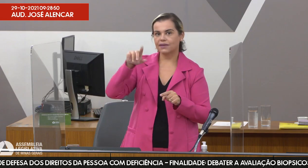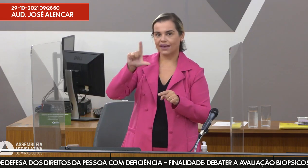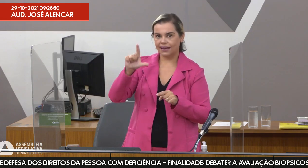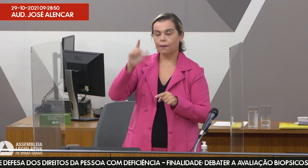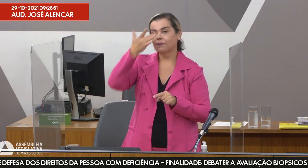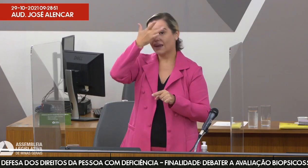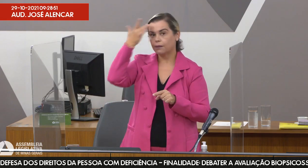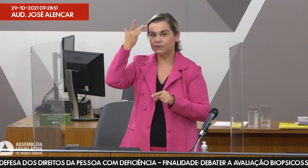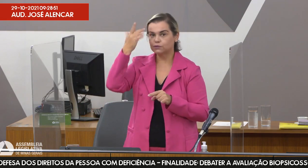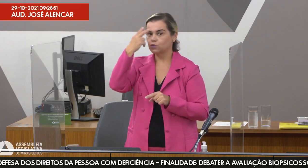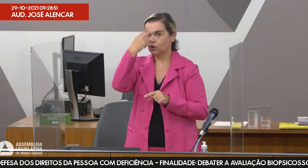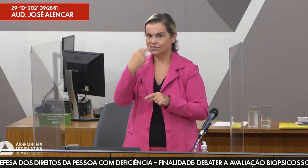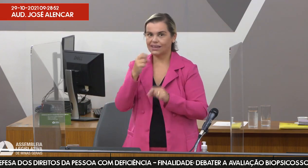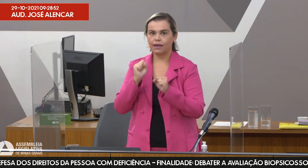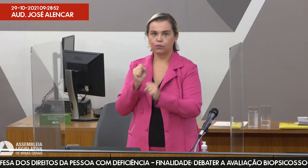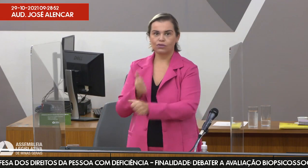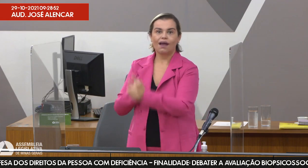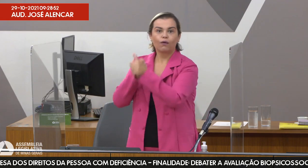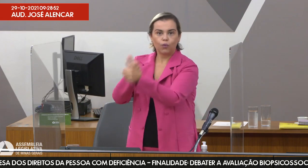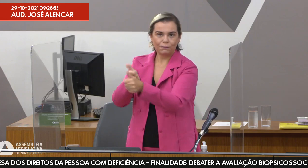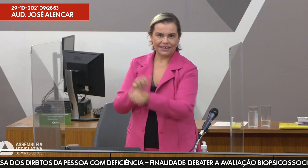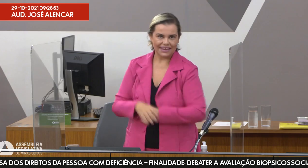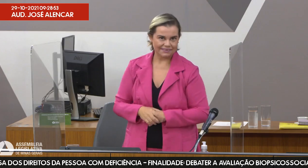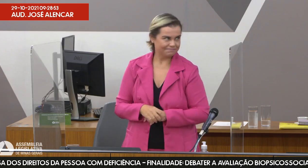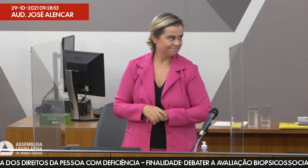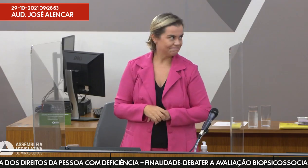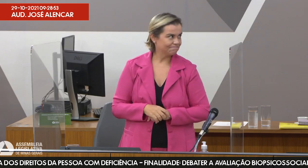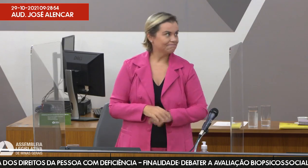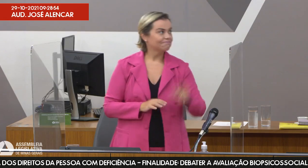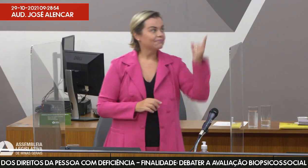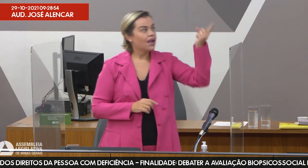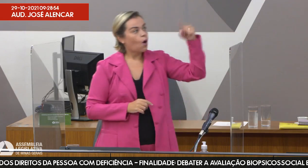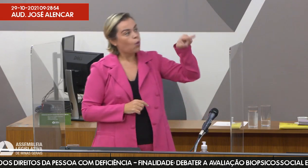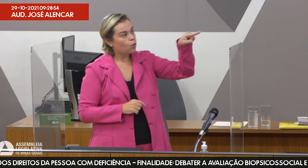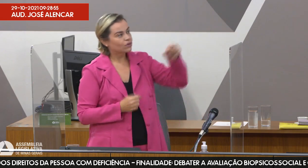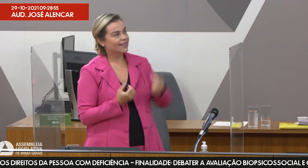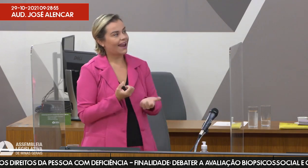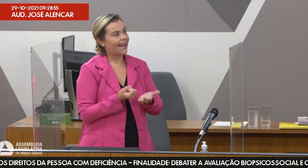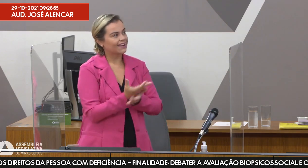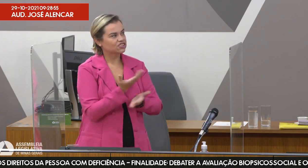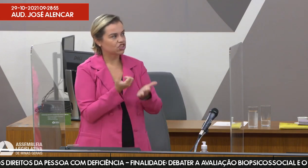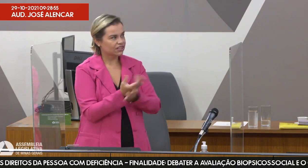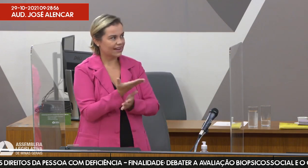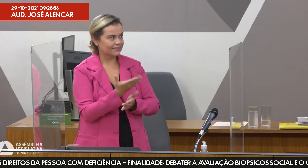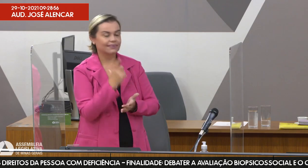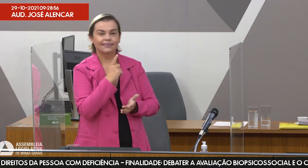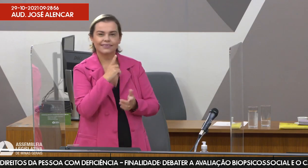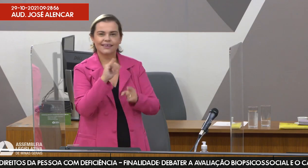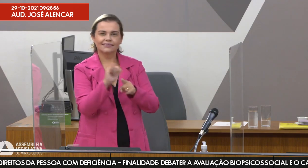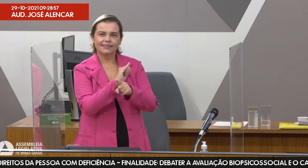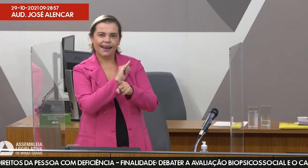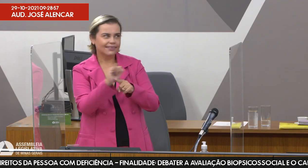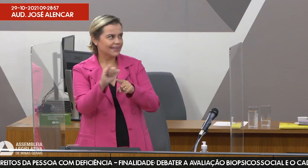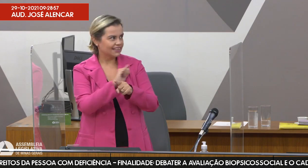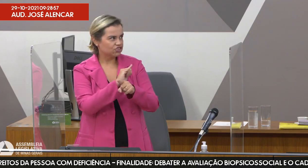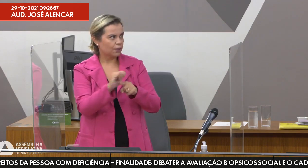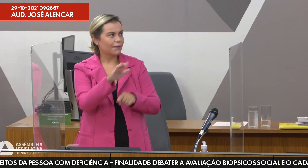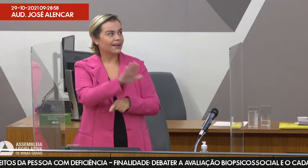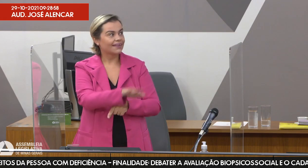acessível. São divulgadas em língua portuguesa em vídeos em língua brasileira de sinais em